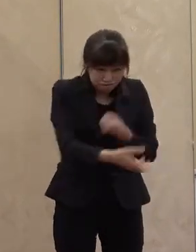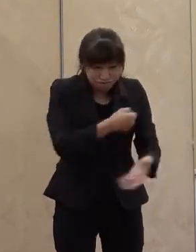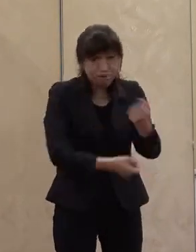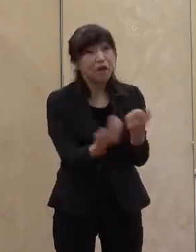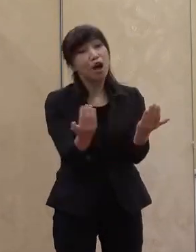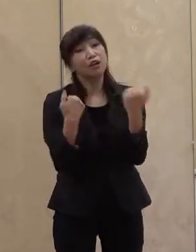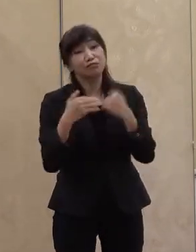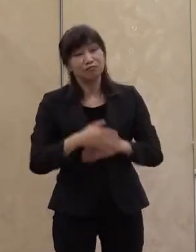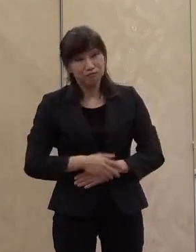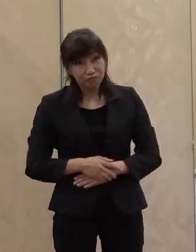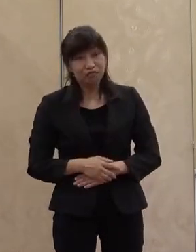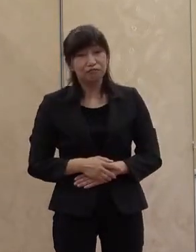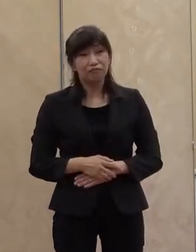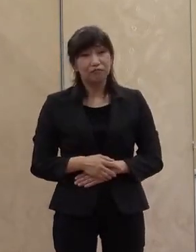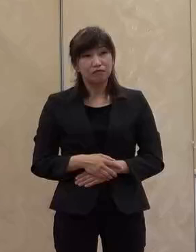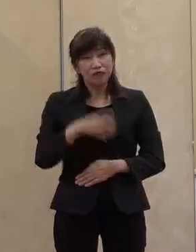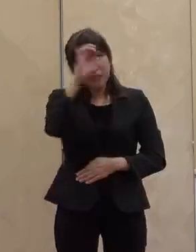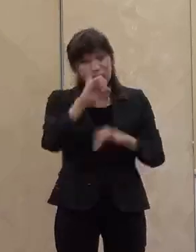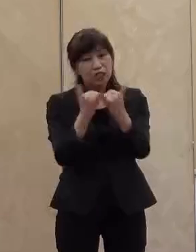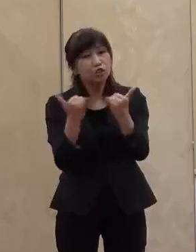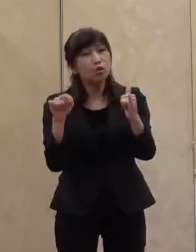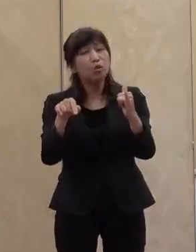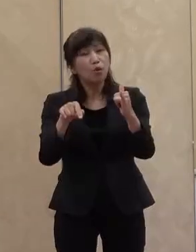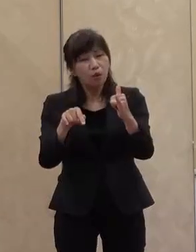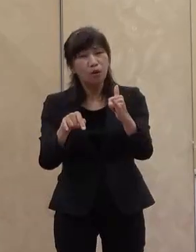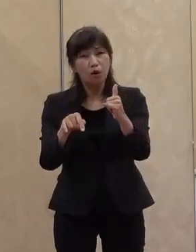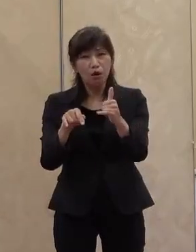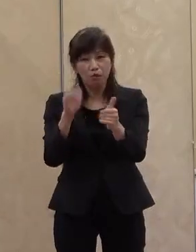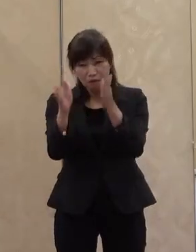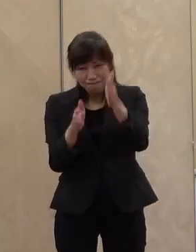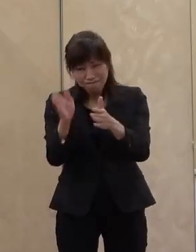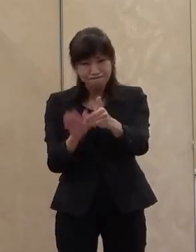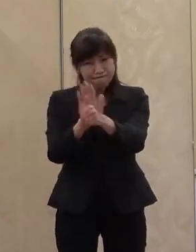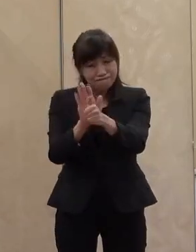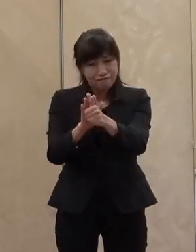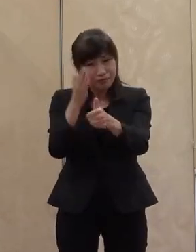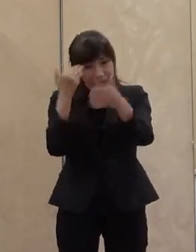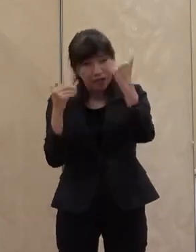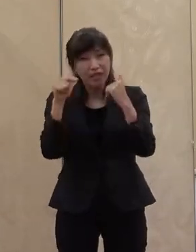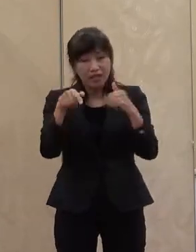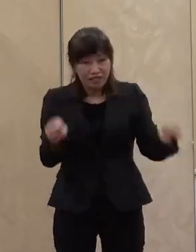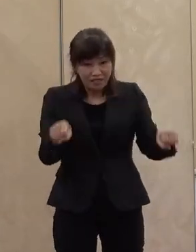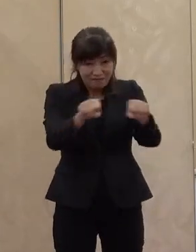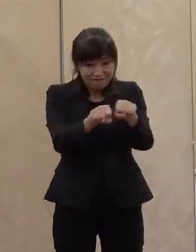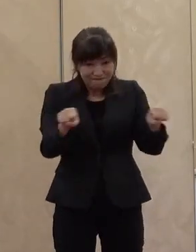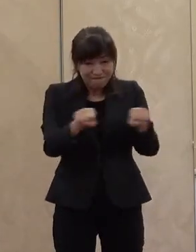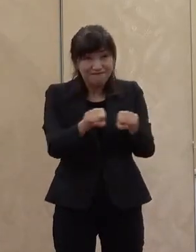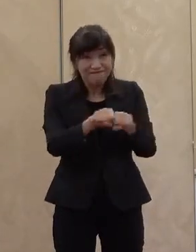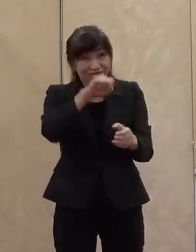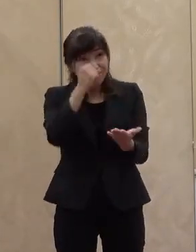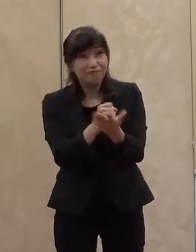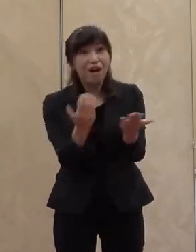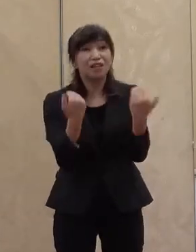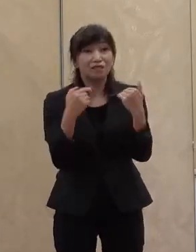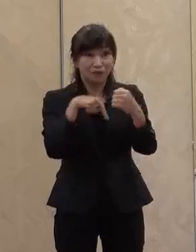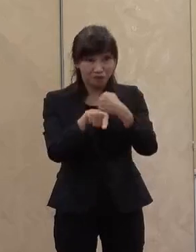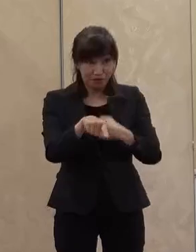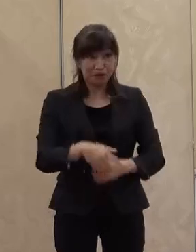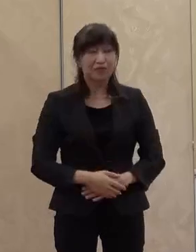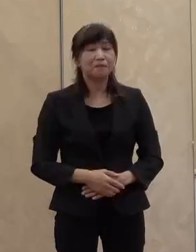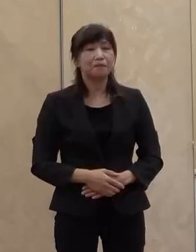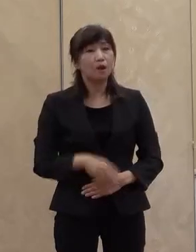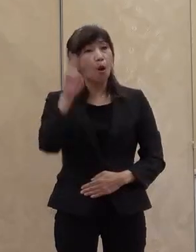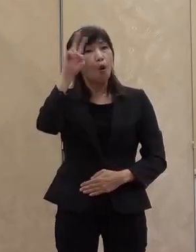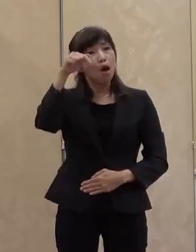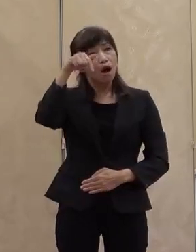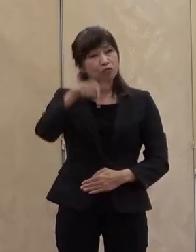当てをしてですね、このマッチングをしていくということです。ここで、そして大阪府はその雇